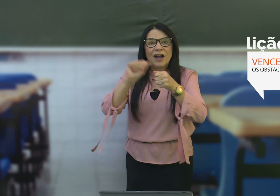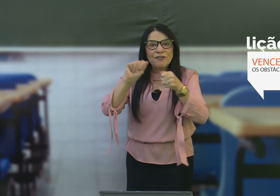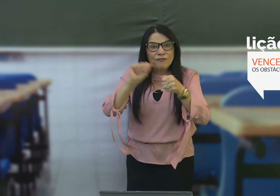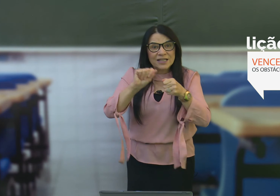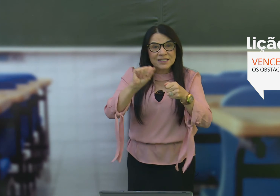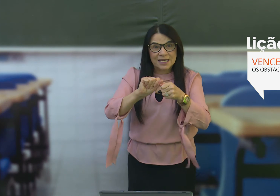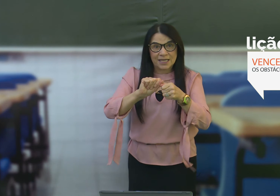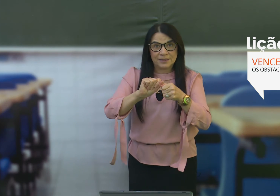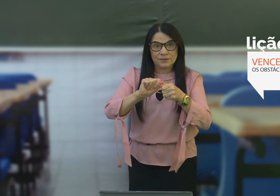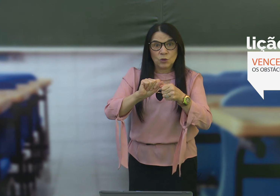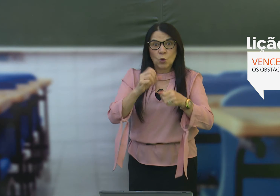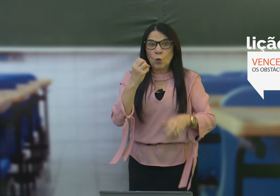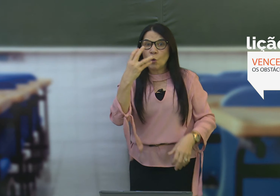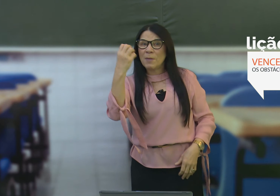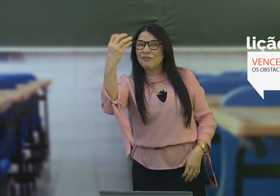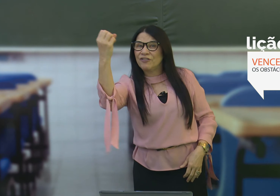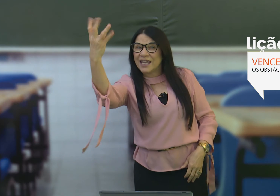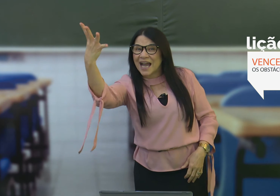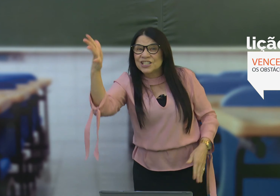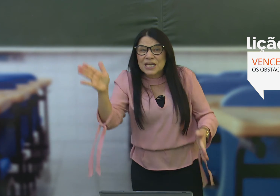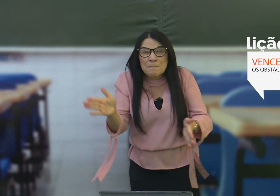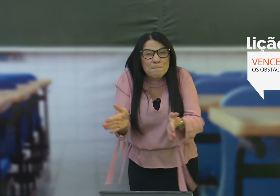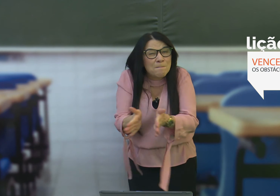vai fazer uma viagem